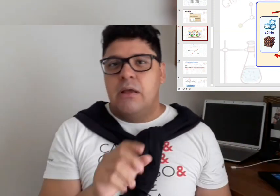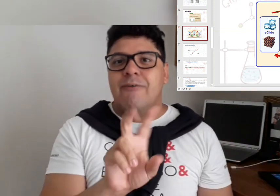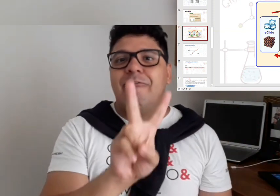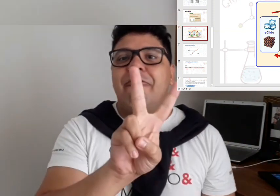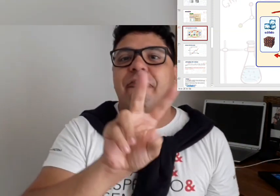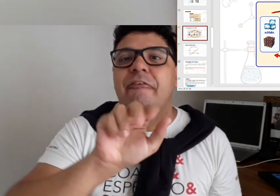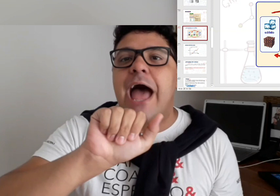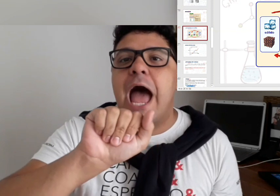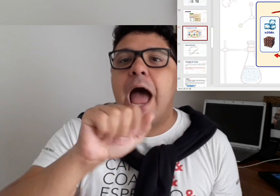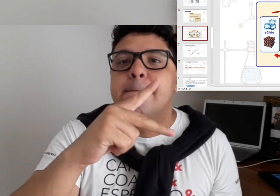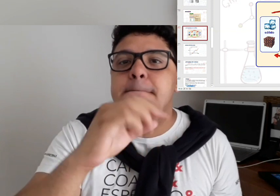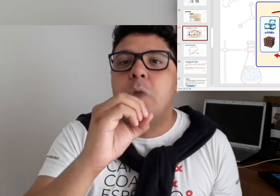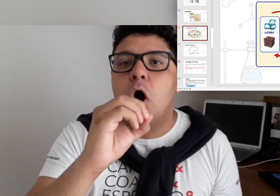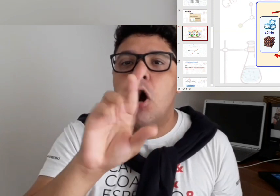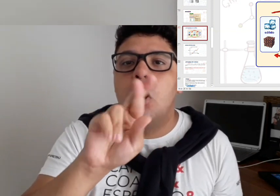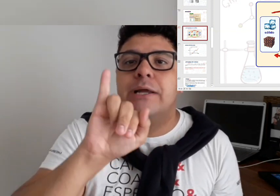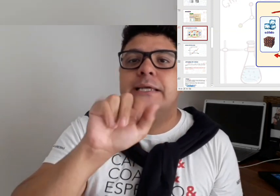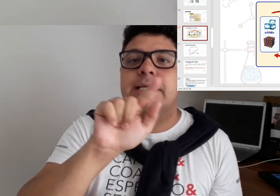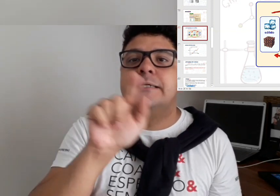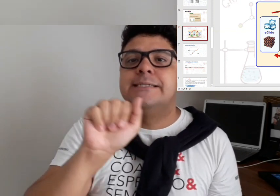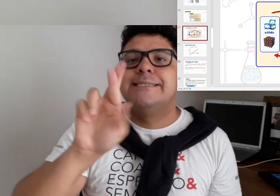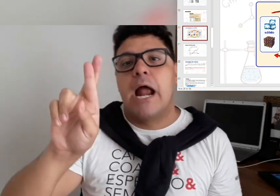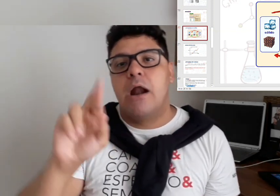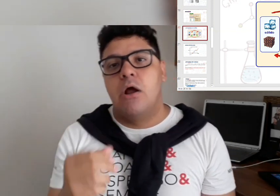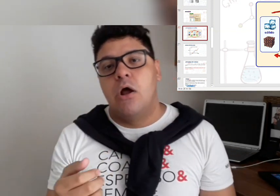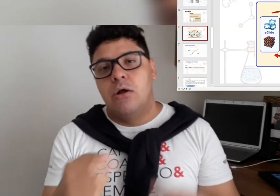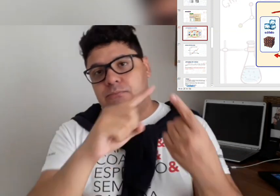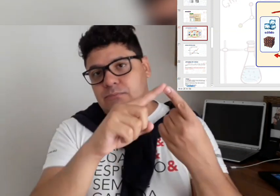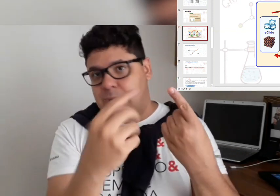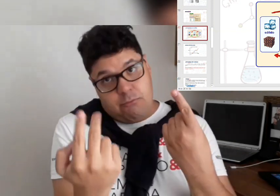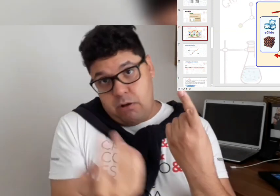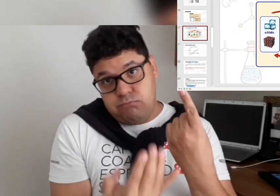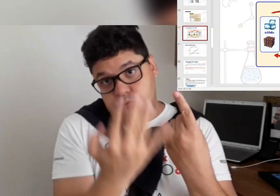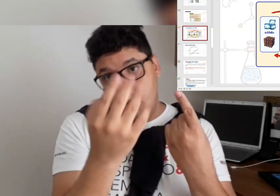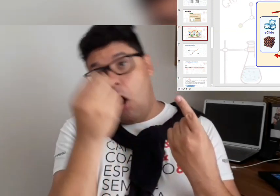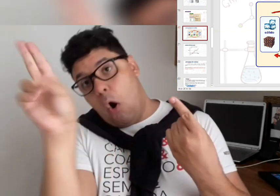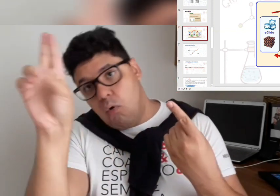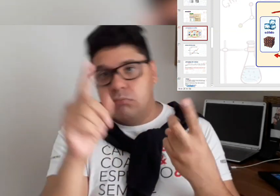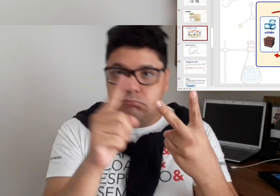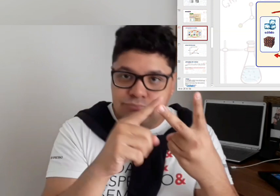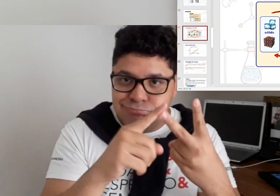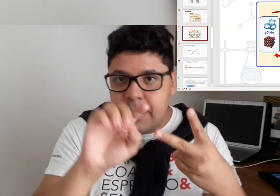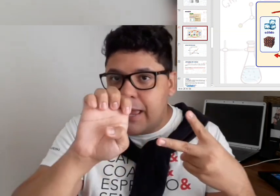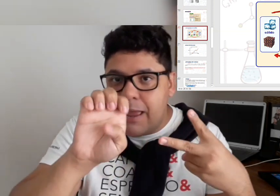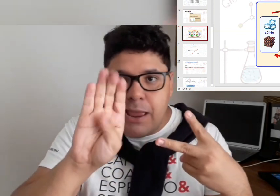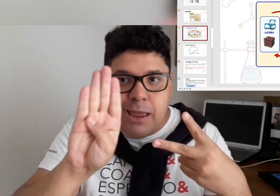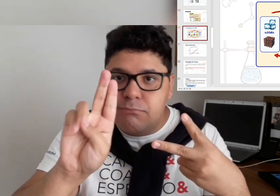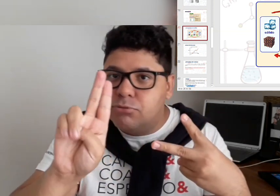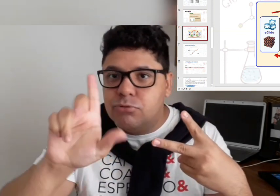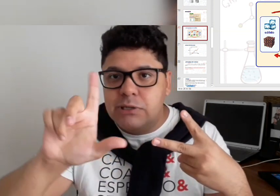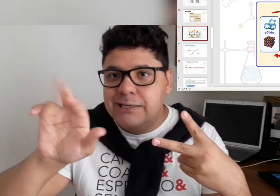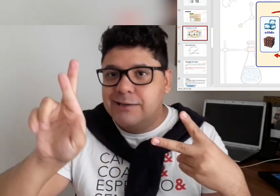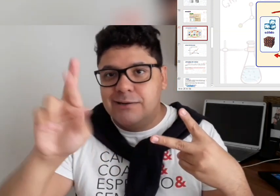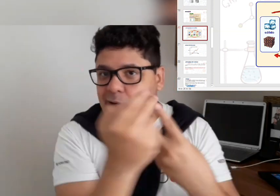Então, o que é vaporizar alguma coisa? É passar do estado líquido para o estado gasoso. E o que é ebulir? Também é passar